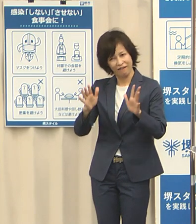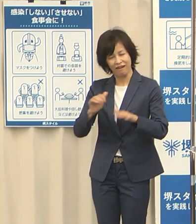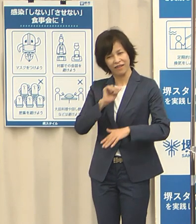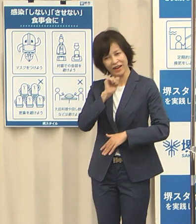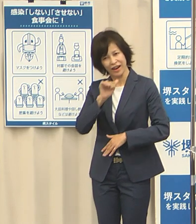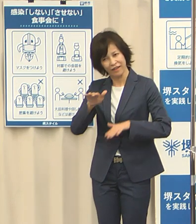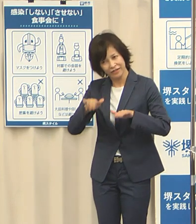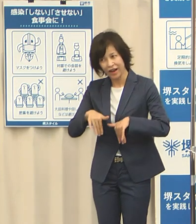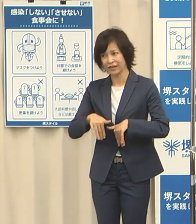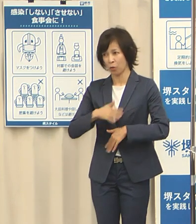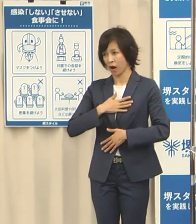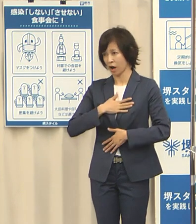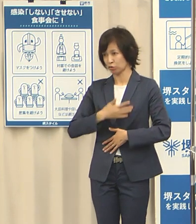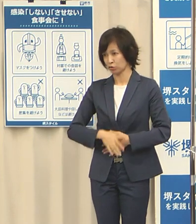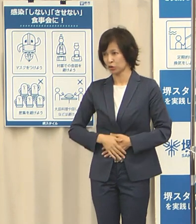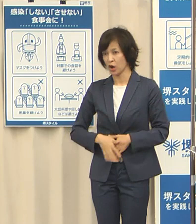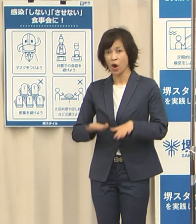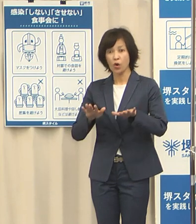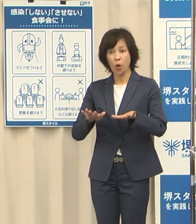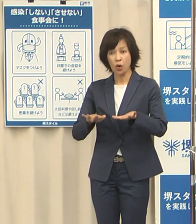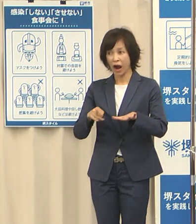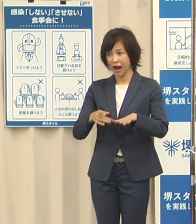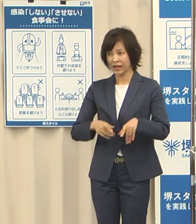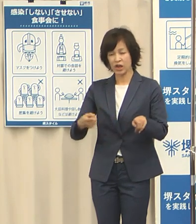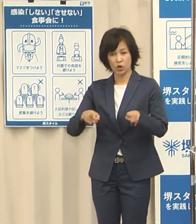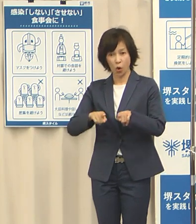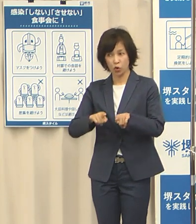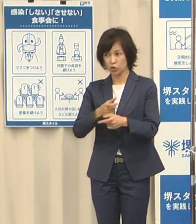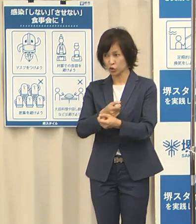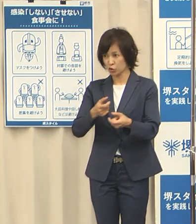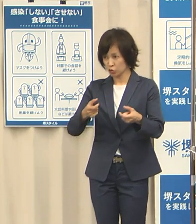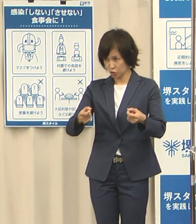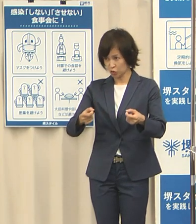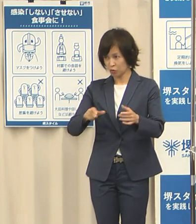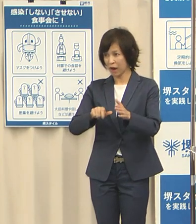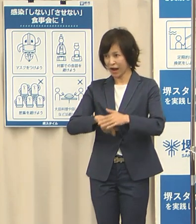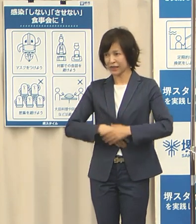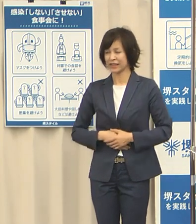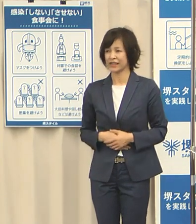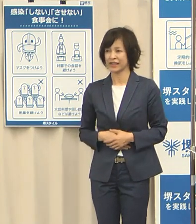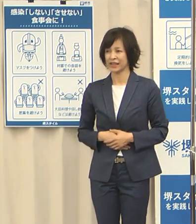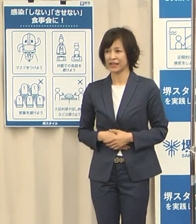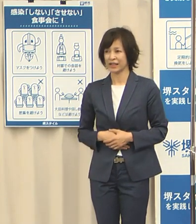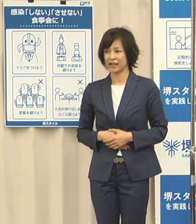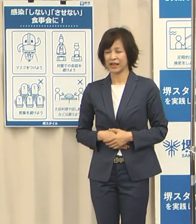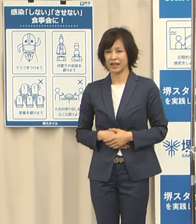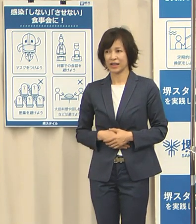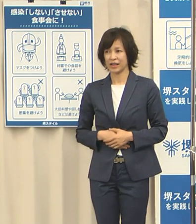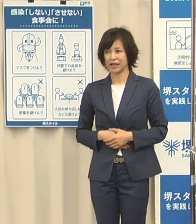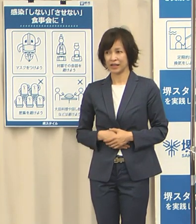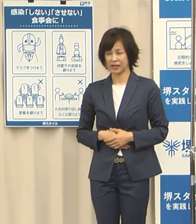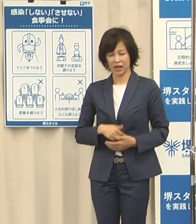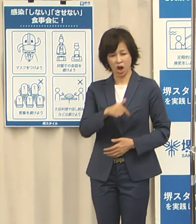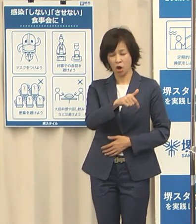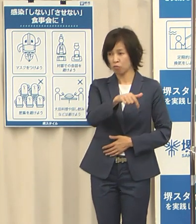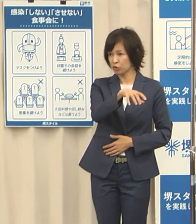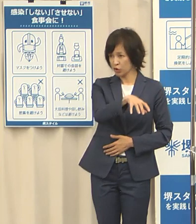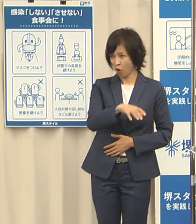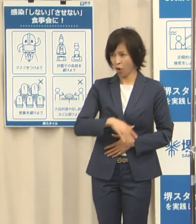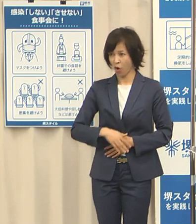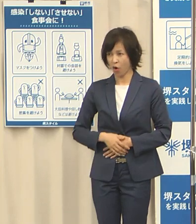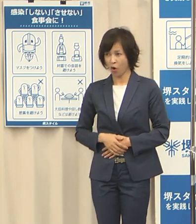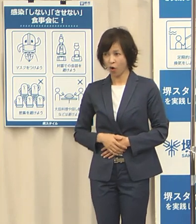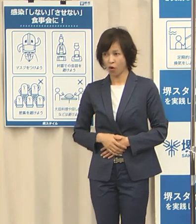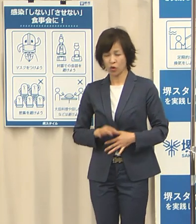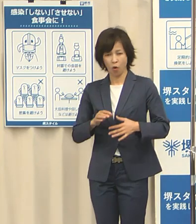、一方でそれを今回今後共有していこうとするとですね、逆にその部署間部間 の, この